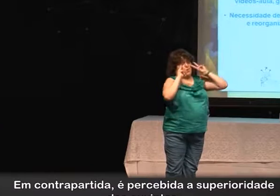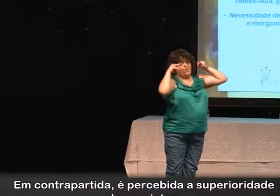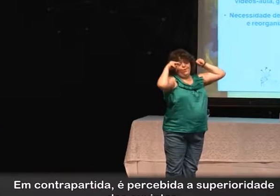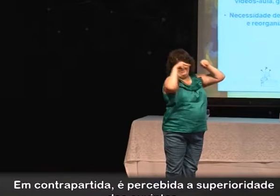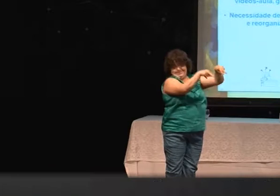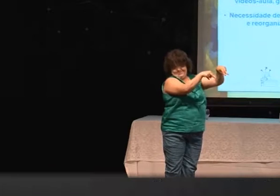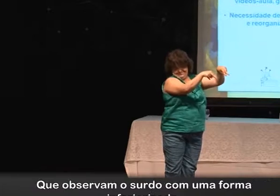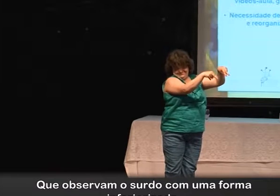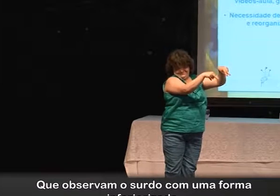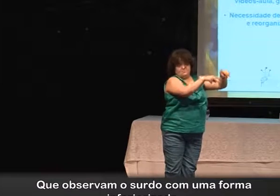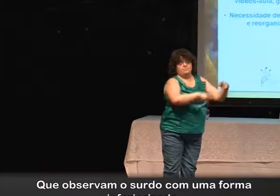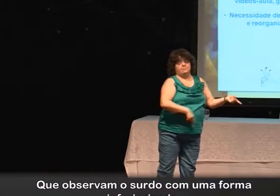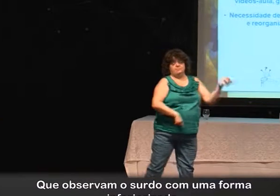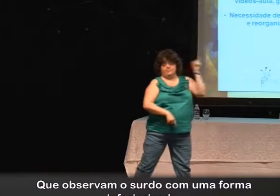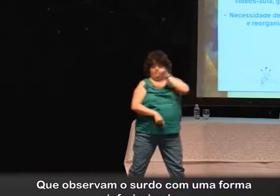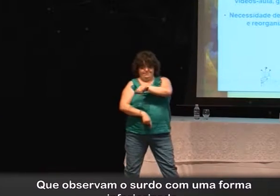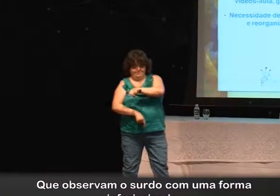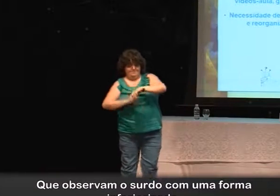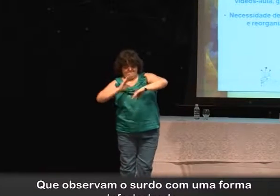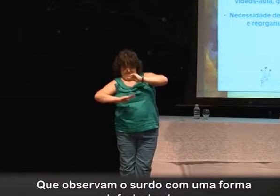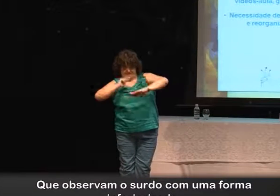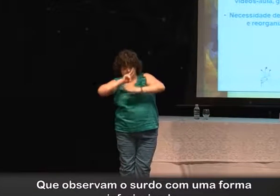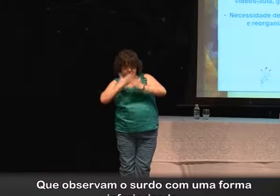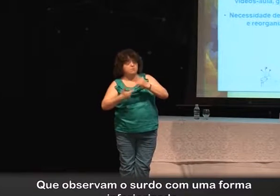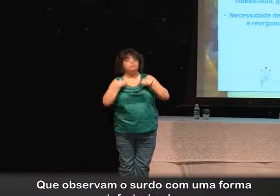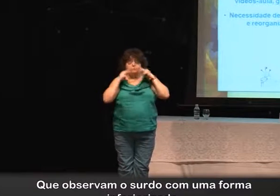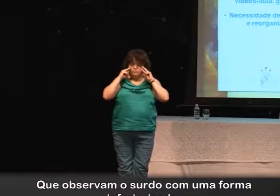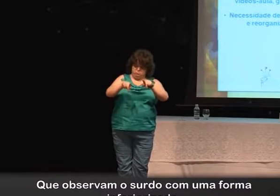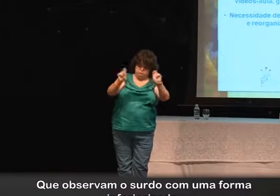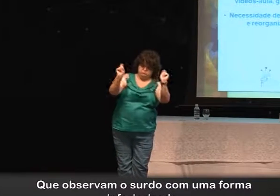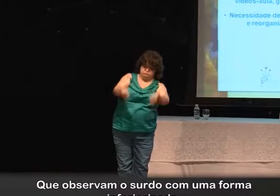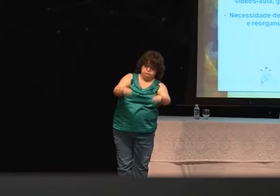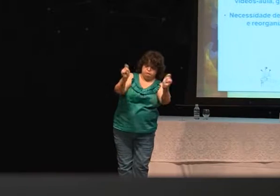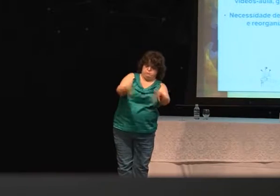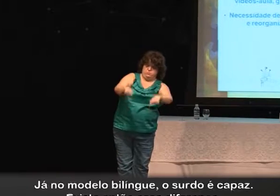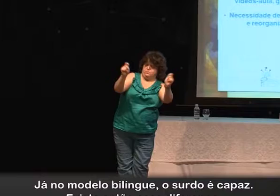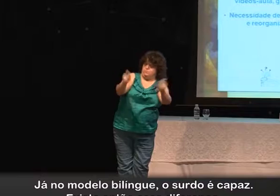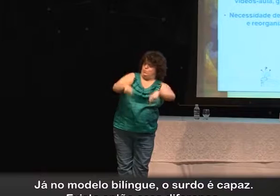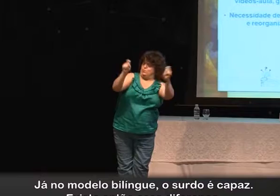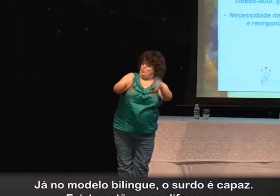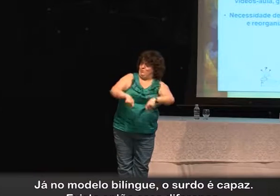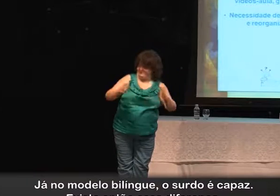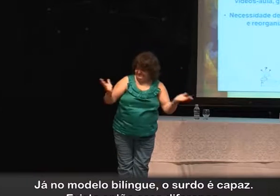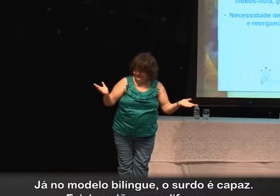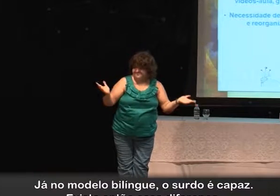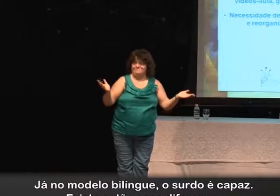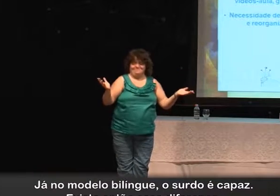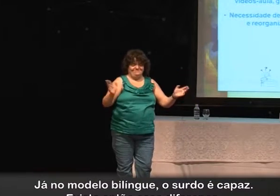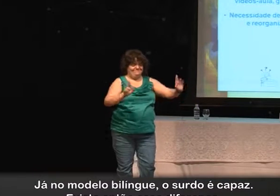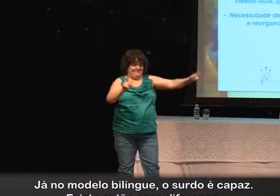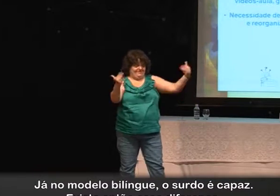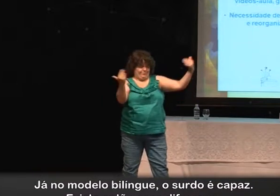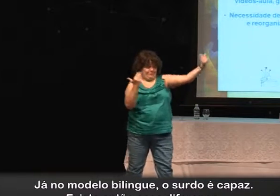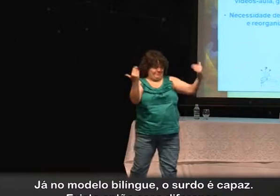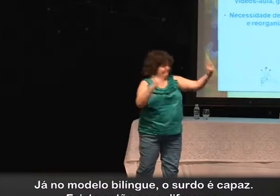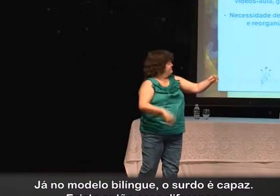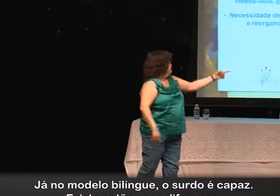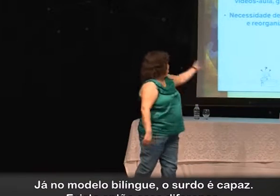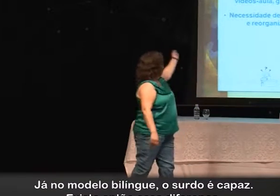ouvintes, que observam então o surdo de uma forma inferiorizada. Já no modelo de práticas bilíngues, o surdo ele é capaz, existe